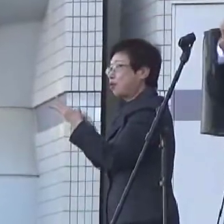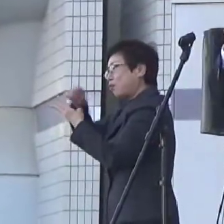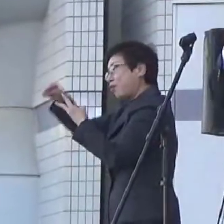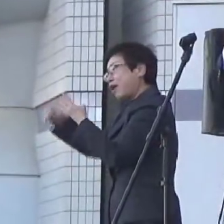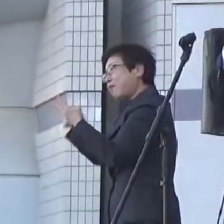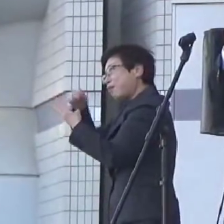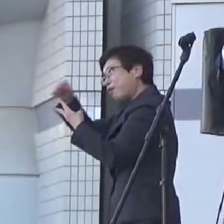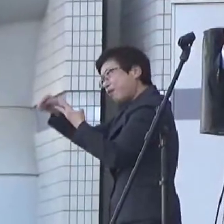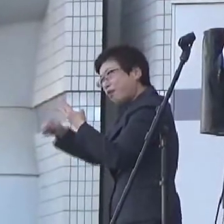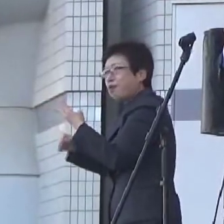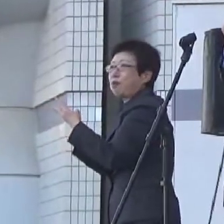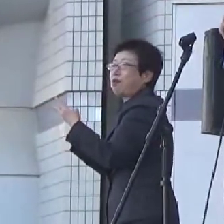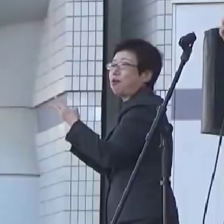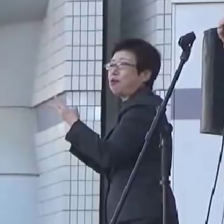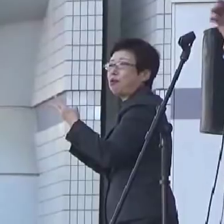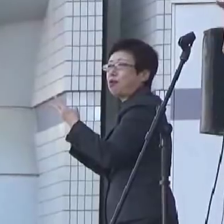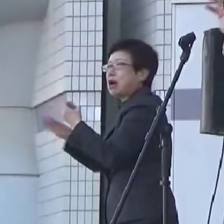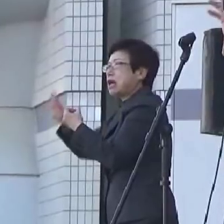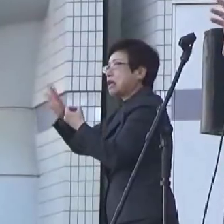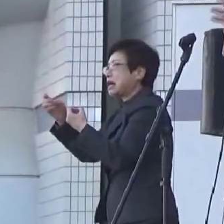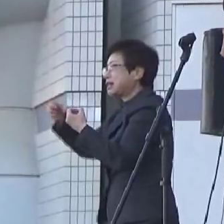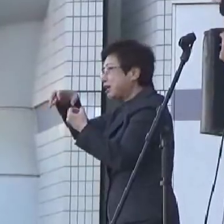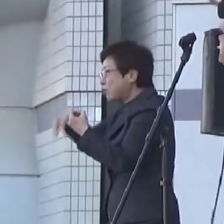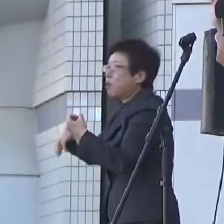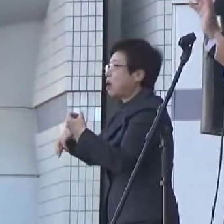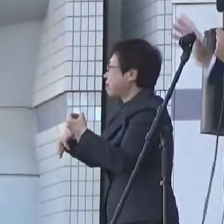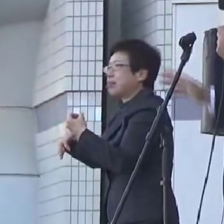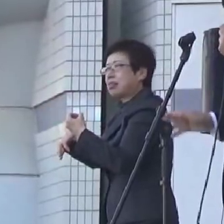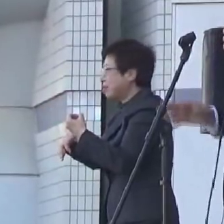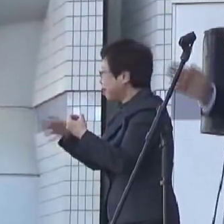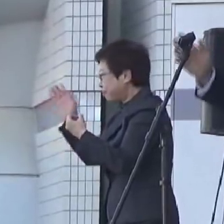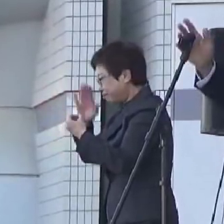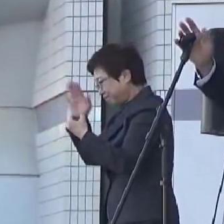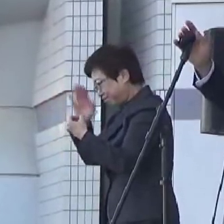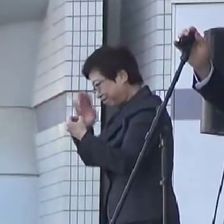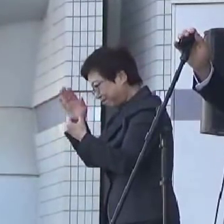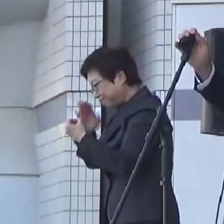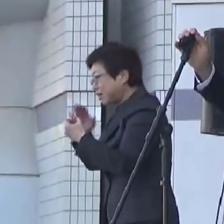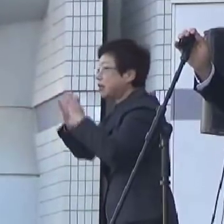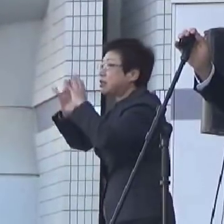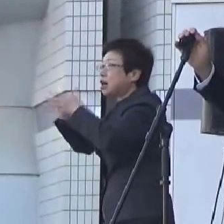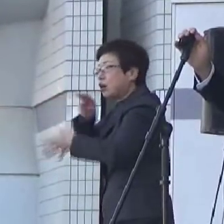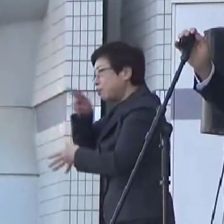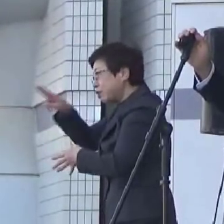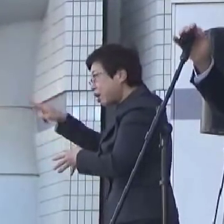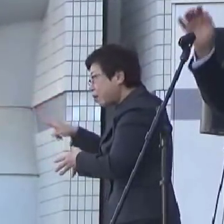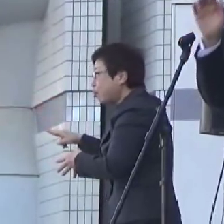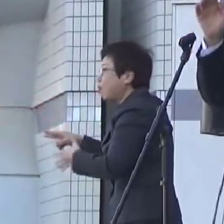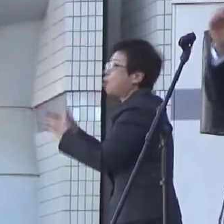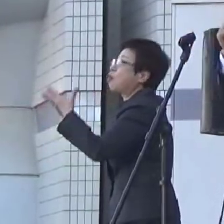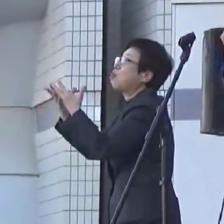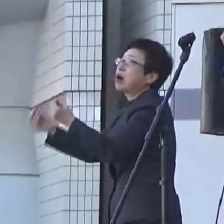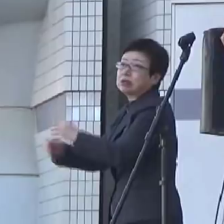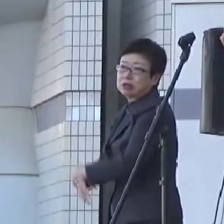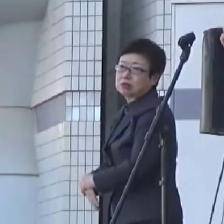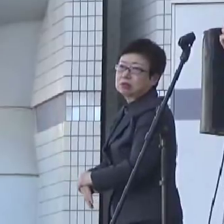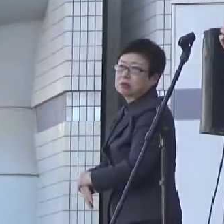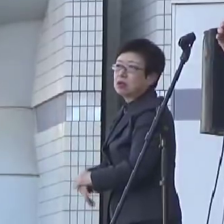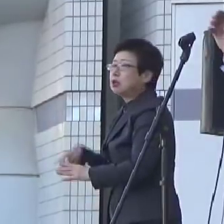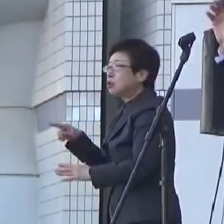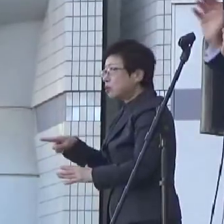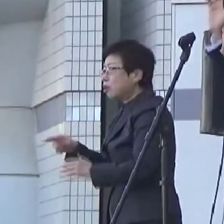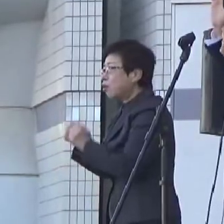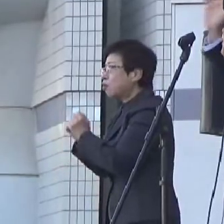れも原発はもう終わっています。世界でも終わっている、そういうものにしがみつくこと